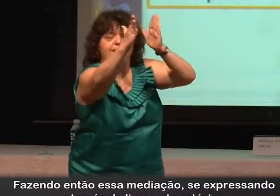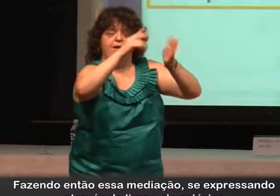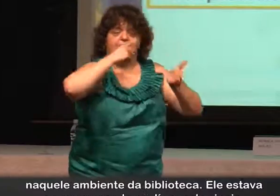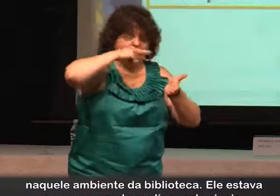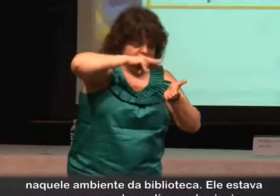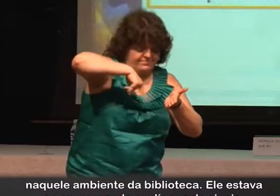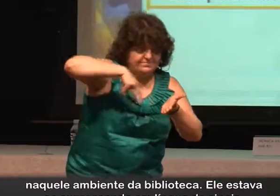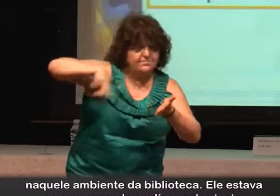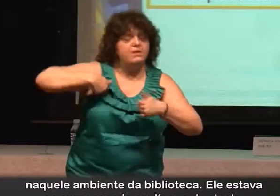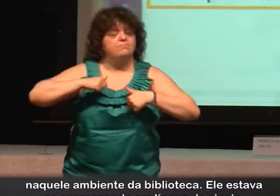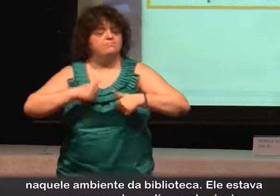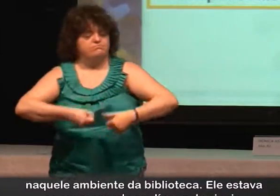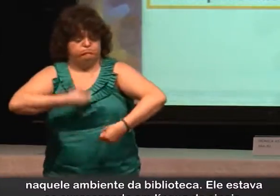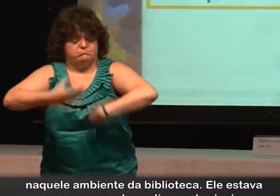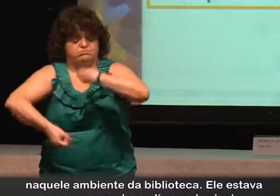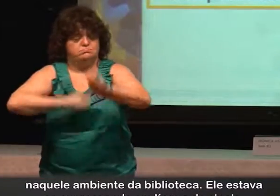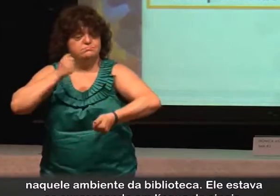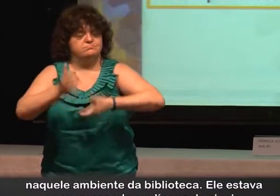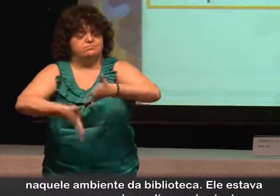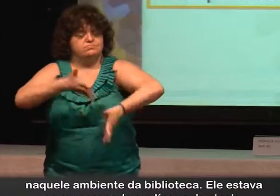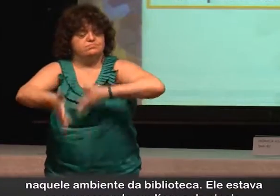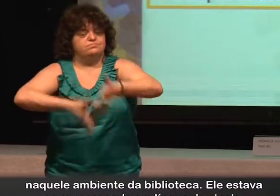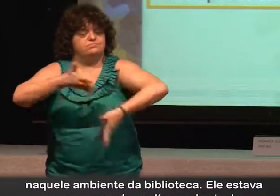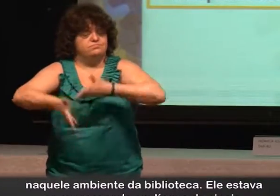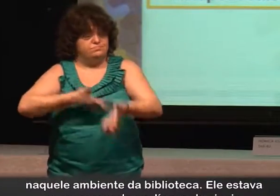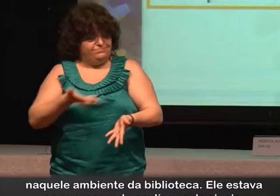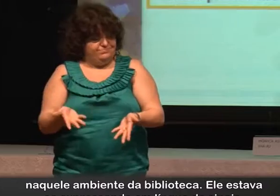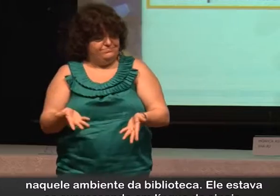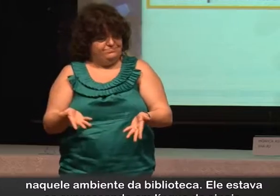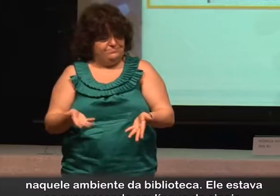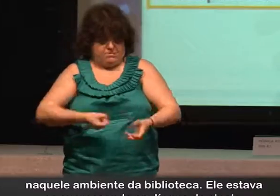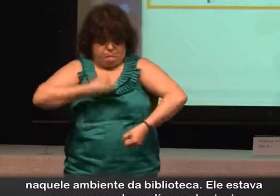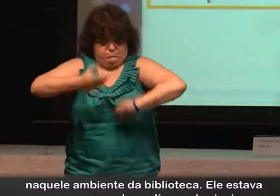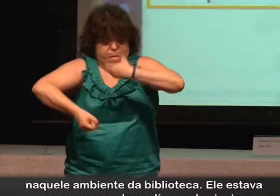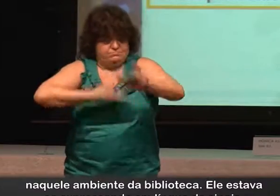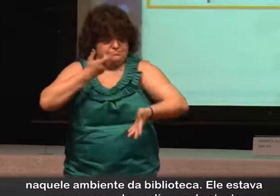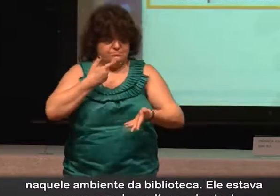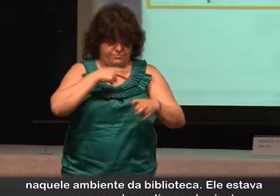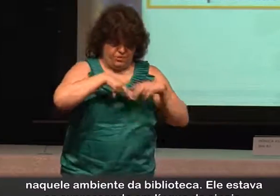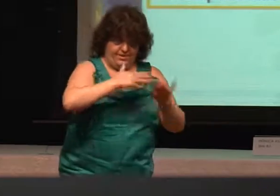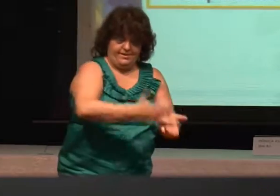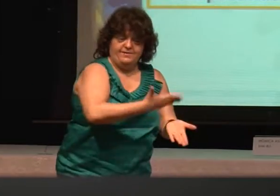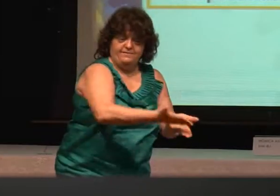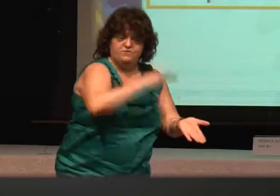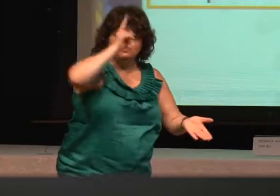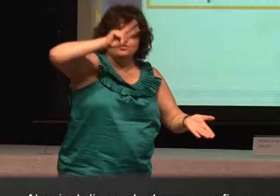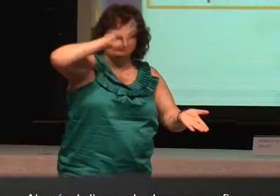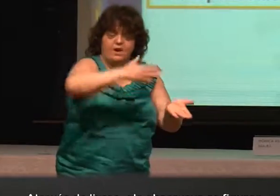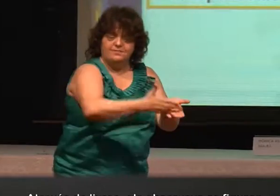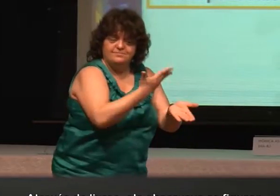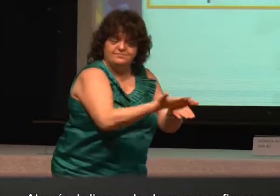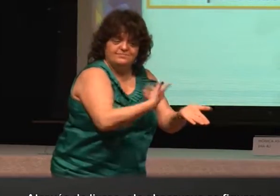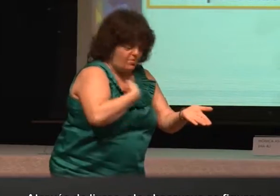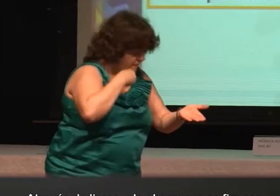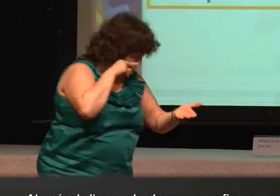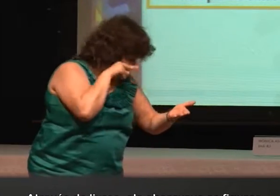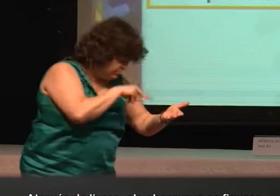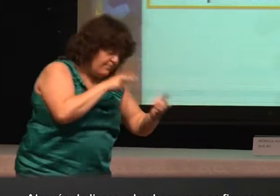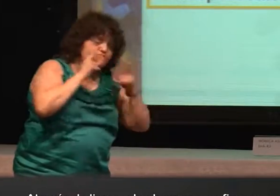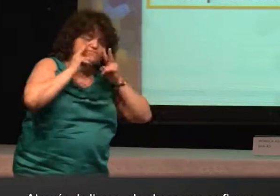né, naquele ambiente da biblioteca. Então, ele estava se expressando na língua de sinais. Através de livros, de histórias,